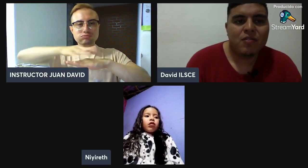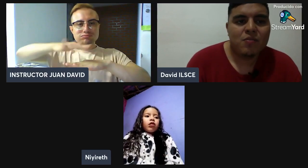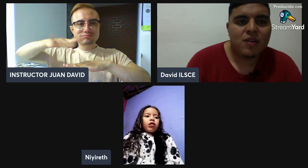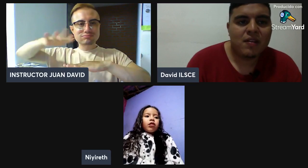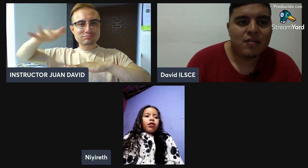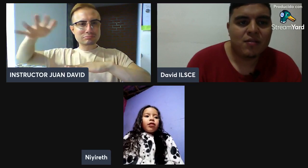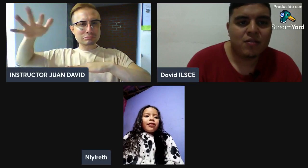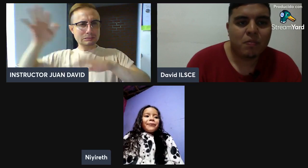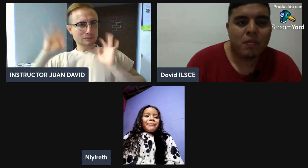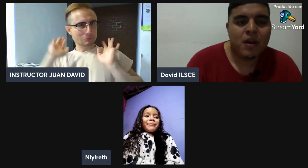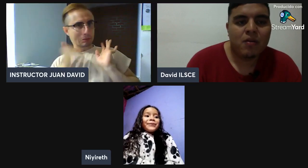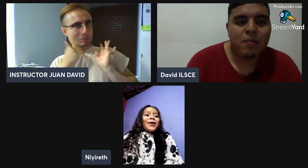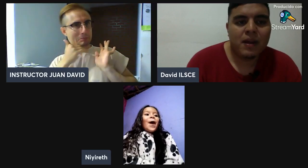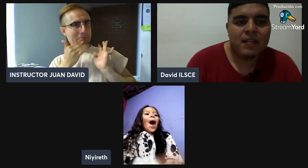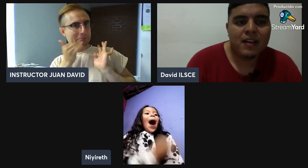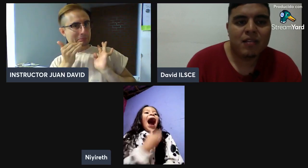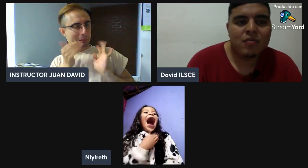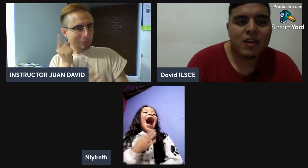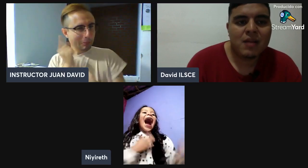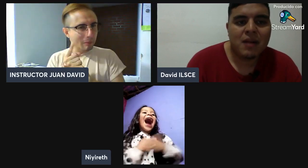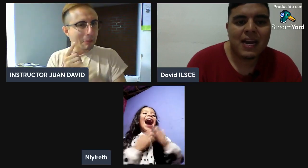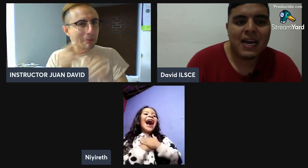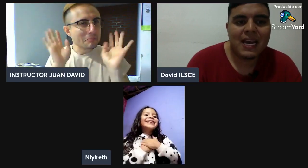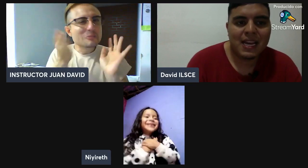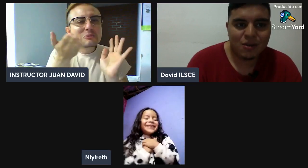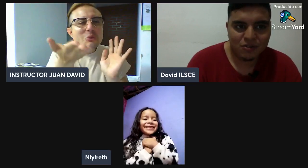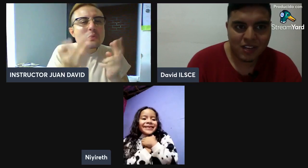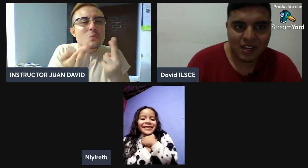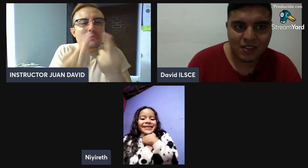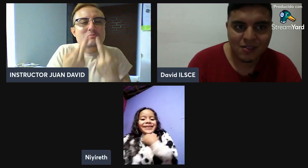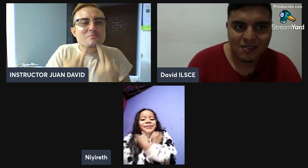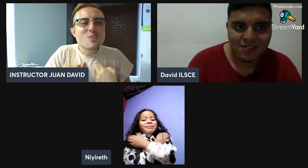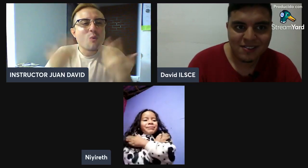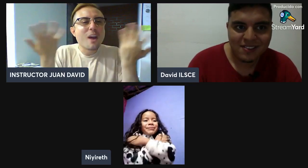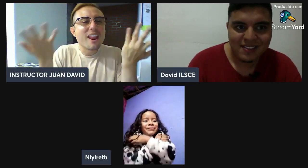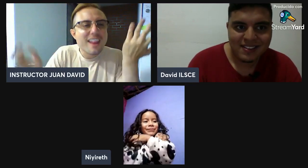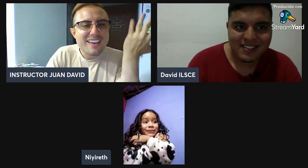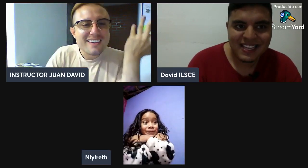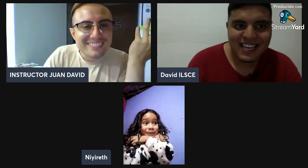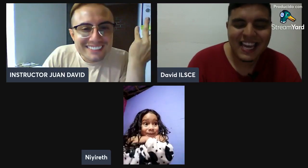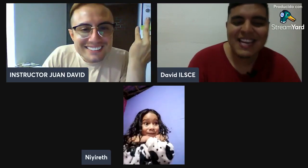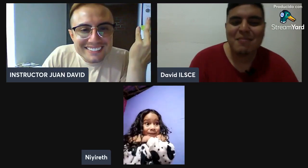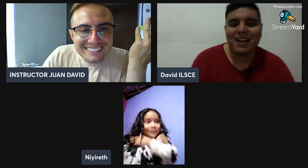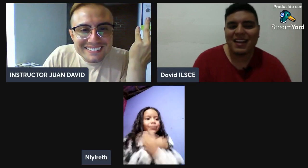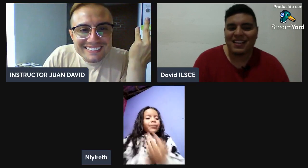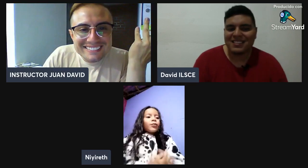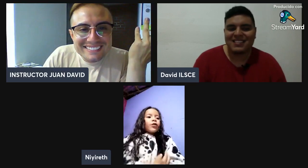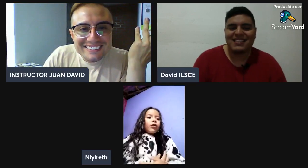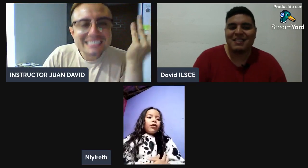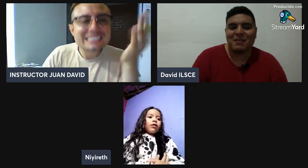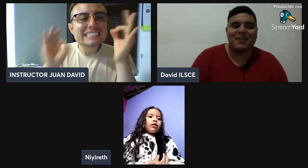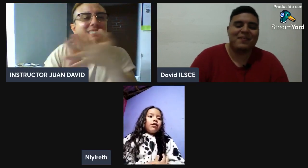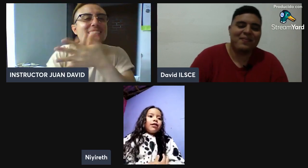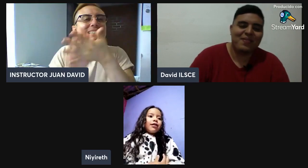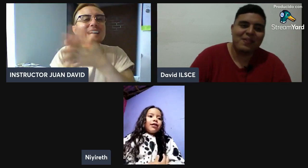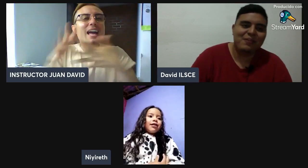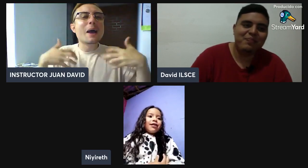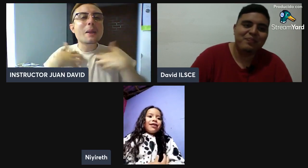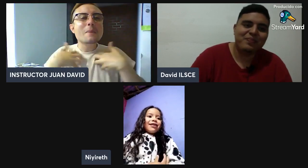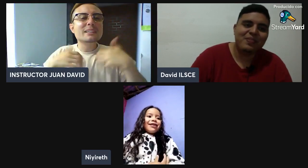un avestruz, pero parece que es un animal aéreo, ¿cierto? ¿Sí? ¿Qué animal es? Dime.